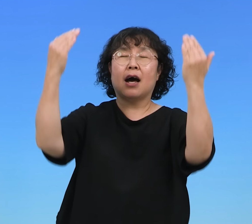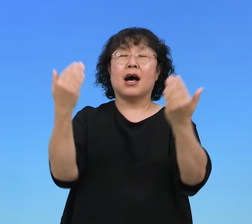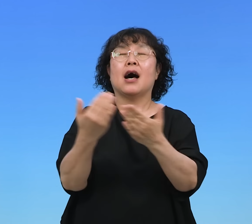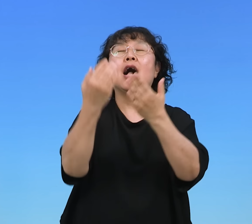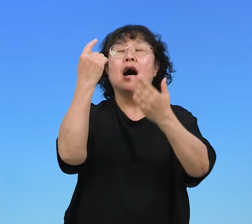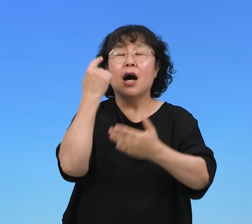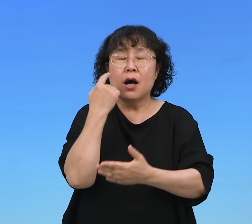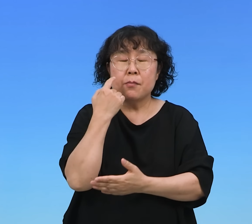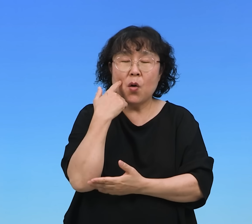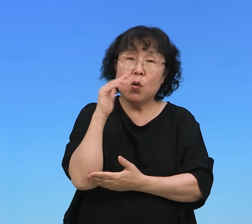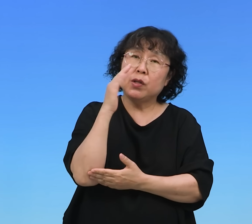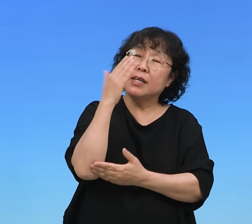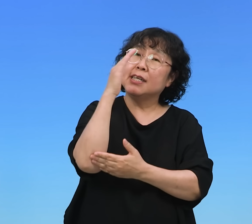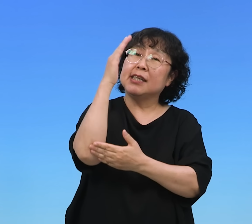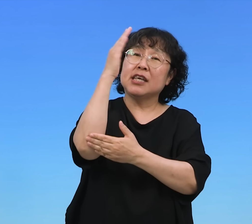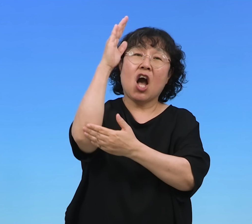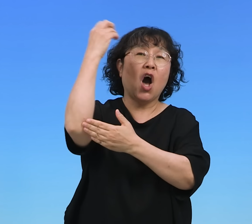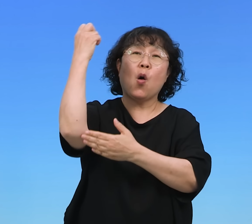모든 영광과